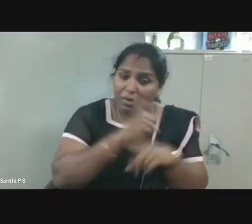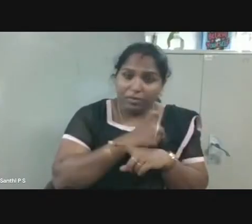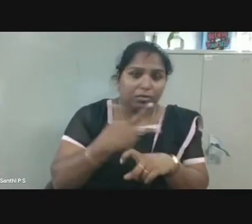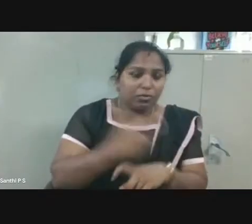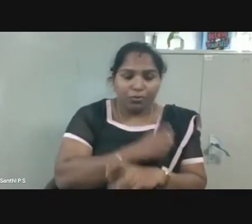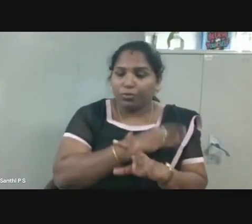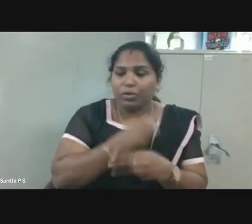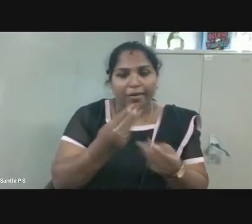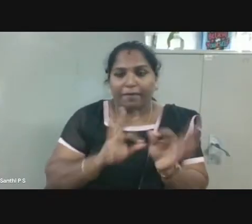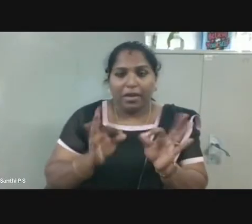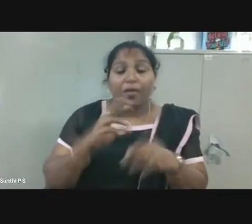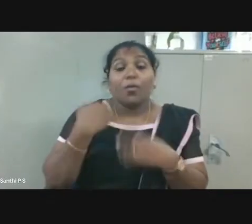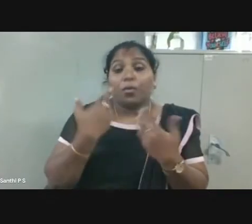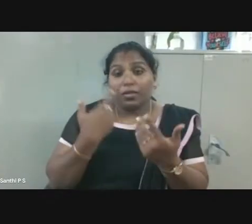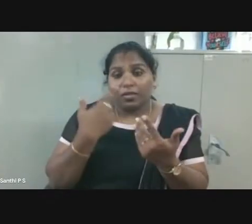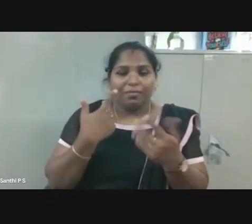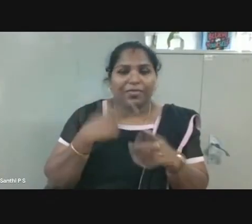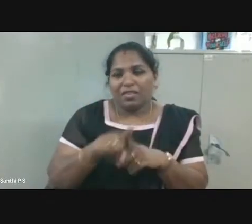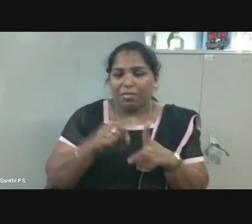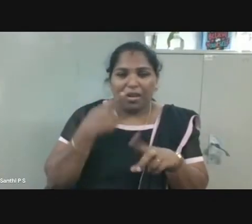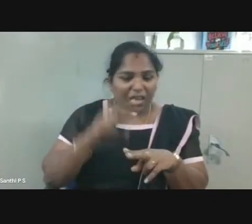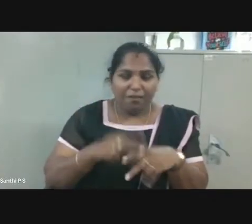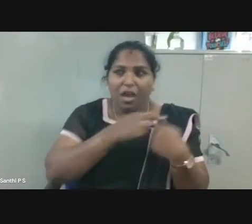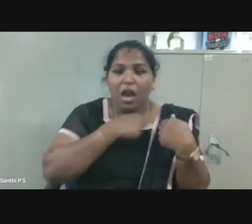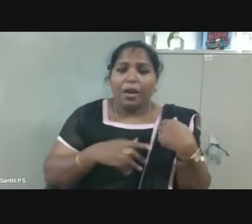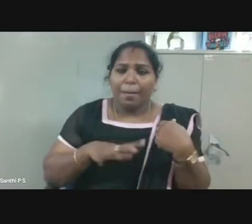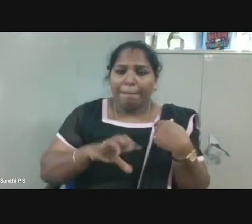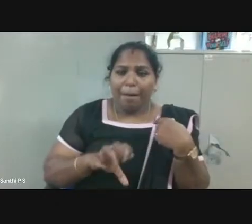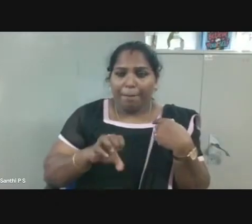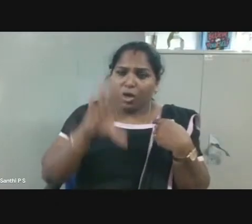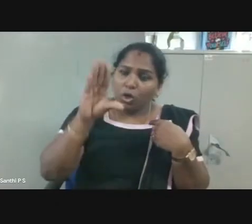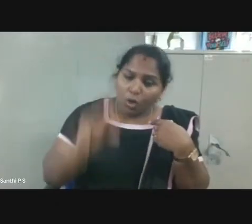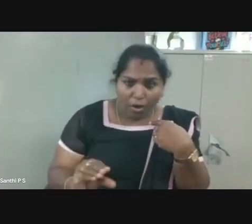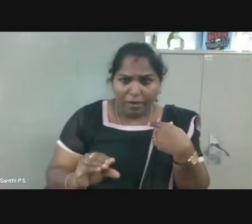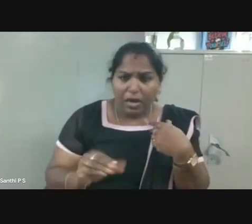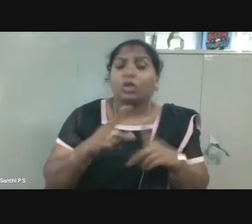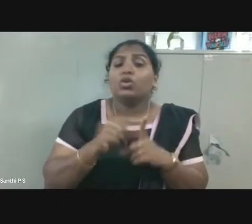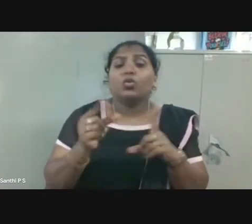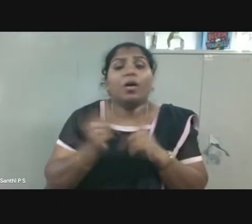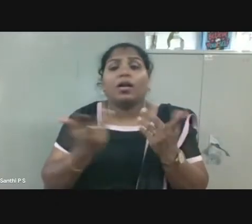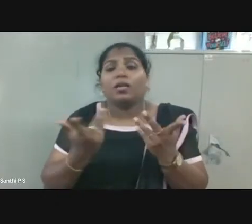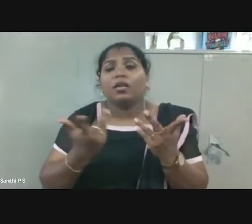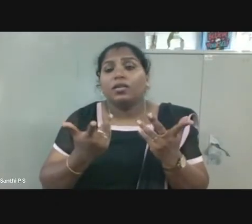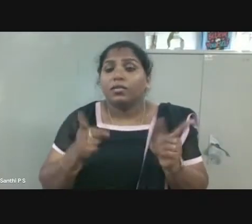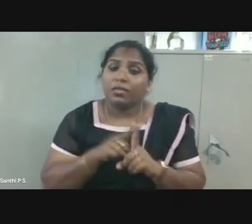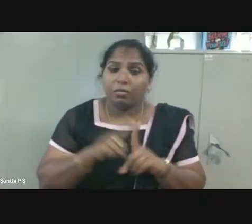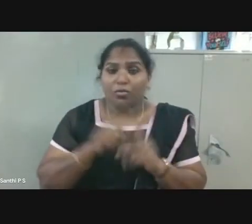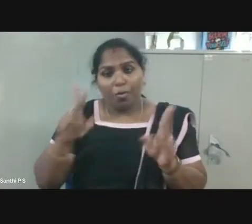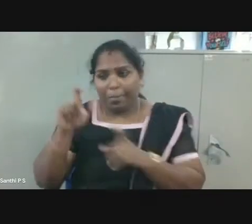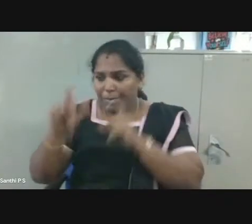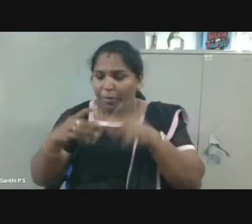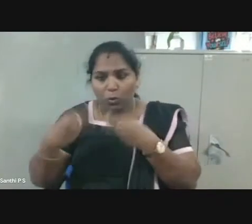ഈ കുഞ്ഞുങ്ങൾക്ക് ചിലപ്പോൾ ഹാർട്ടിന്റെ പമ്പിങ് കുറവാണെങ്കിൽ അതനുസരിച്ച് വേണമല്ലോ അനസ്തീഷ്യ കൊടുക്കും. അപ്പൊ കാർഡിയോളജിസ്റ്റിനെ ഒക്കെ കാണിച്ചിട്ട് മാത്രമേ ഈ സർജറിക്ക്